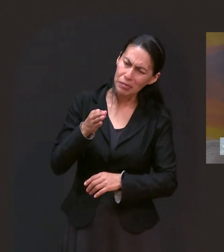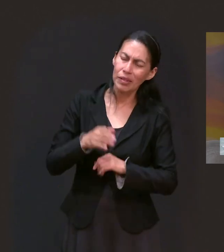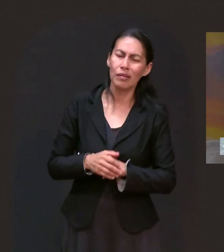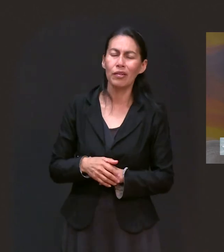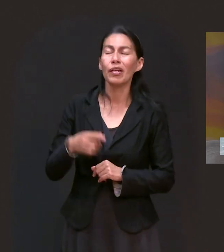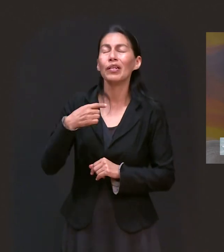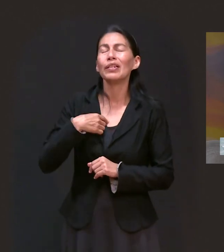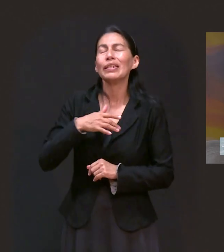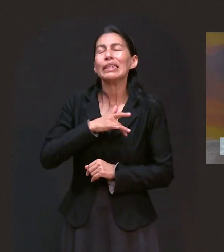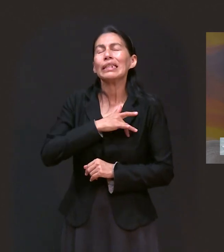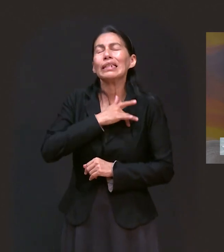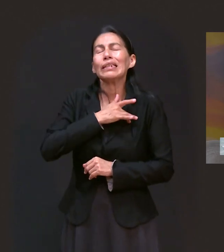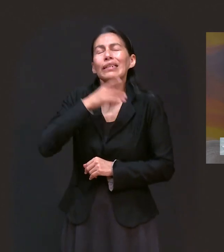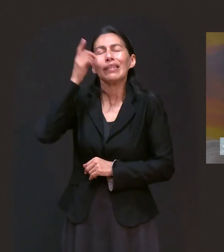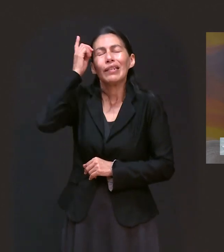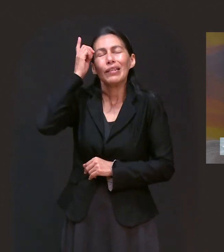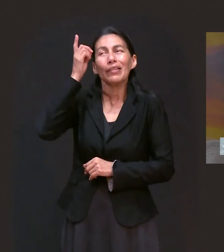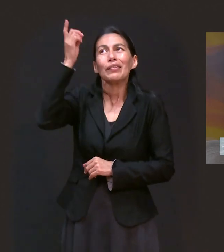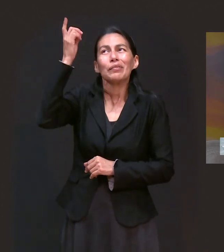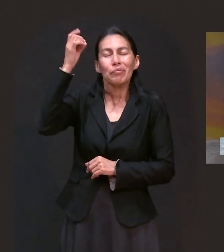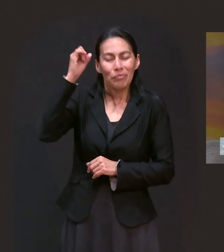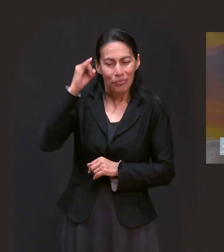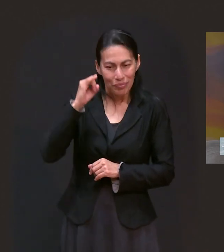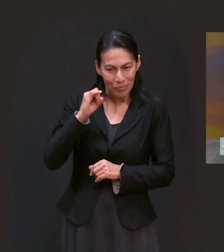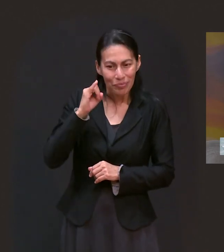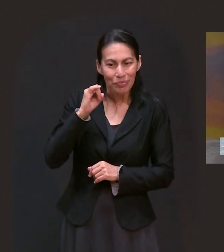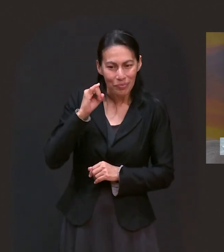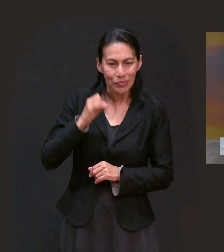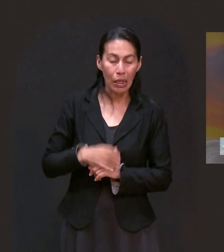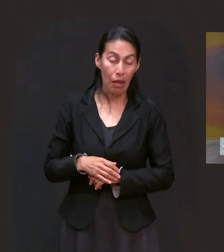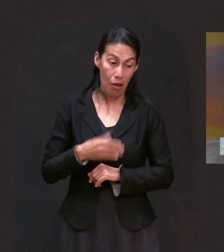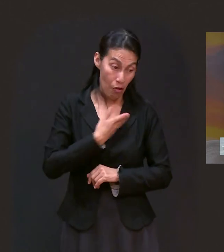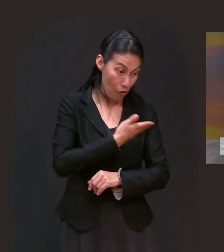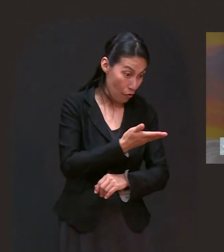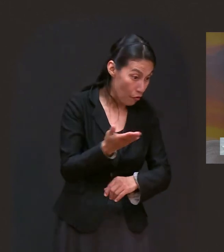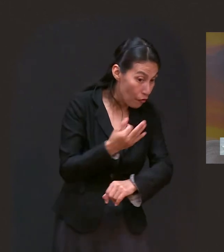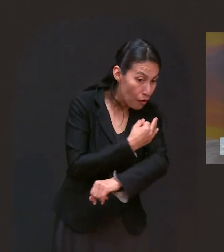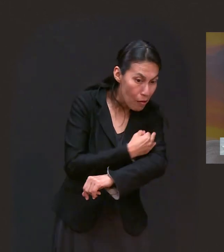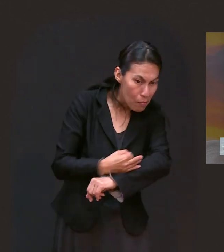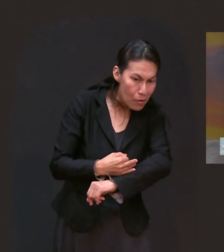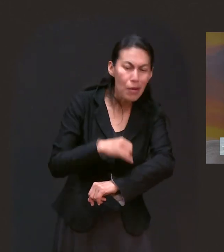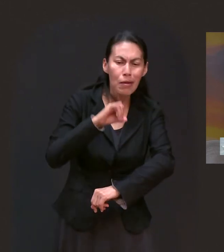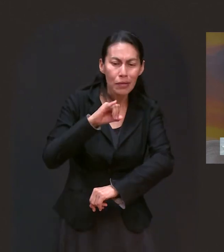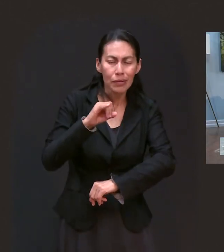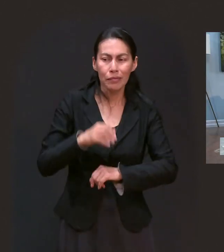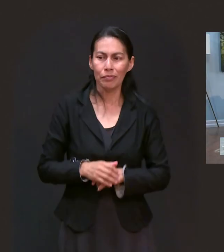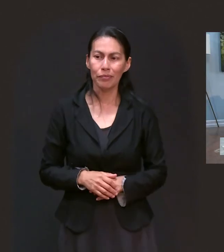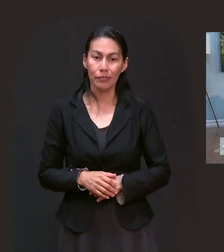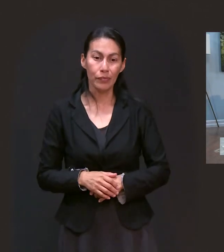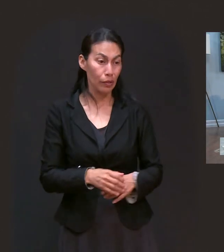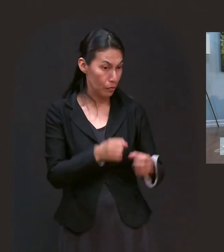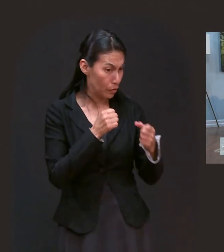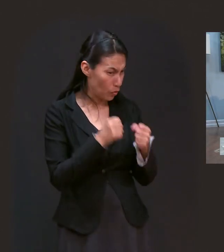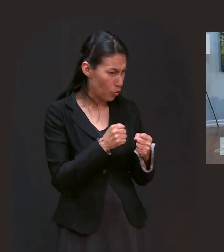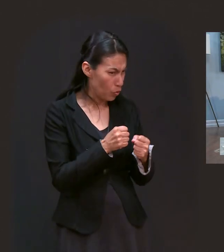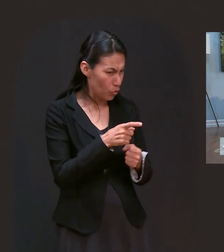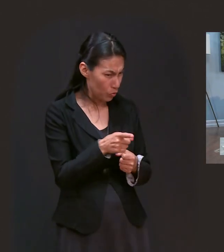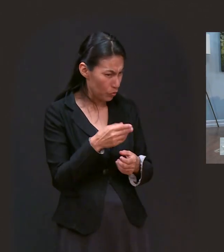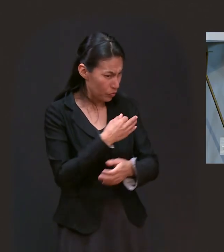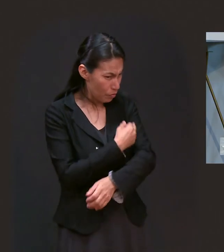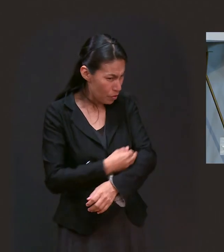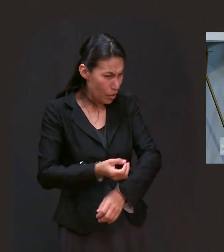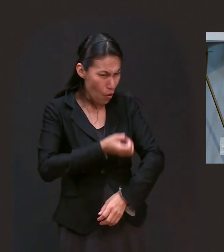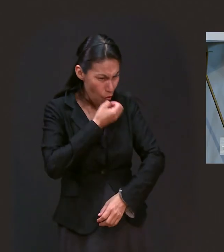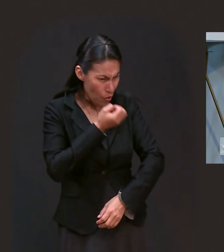de mi familia así sentí sentí el sí de dios y el sí a través de él exacto que sin duda alguna